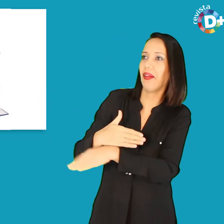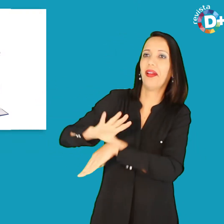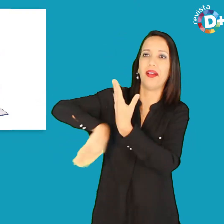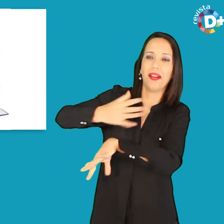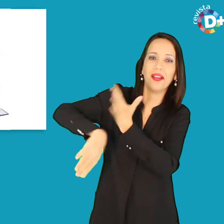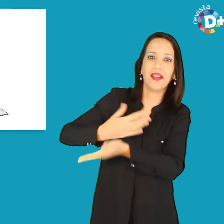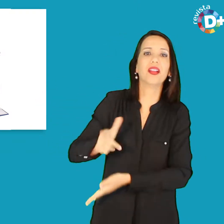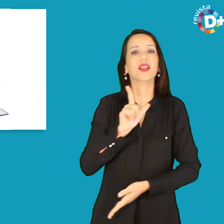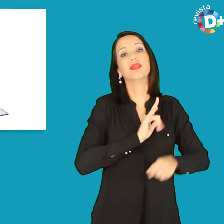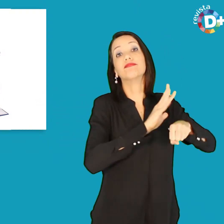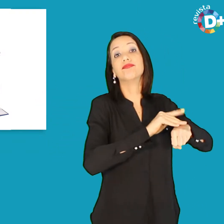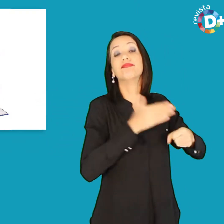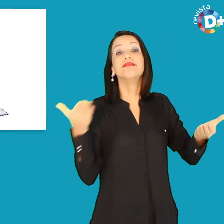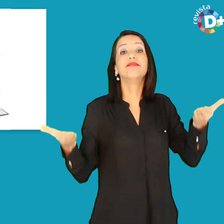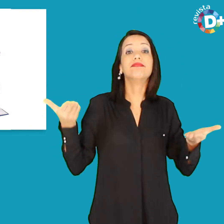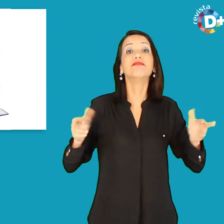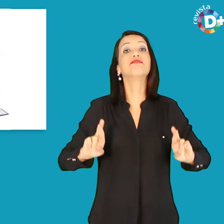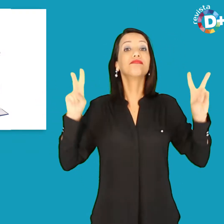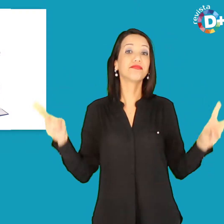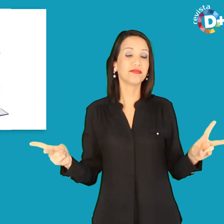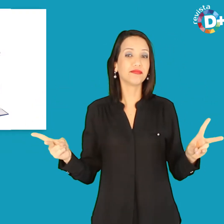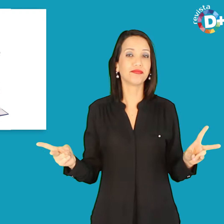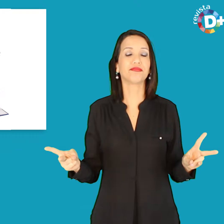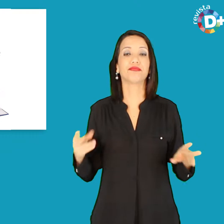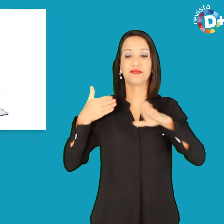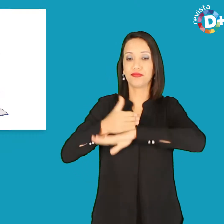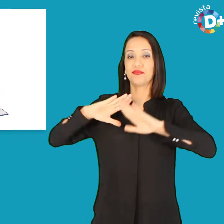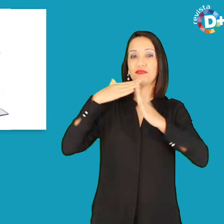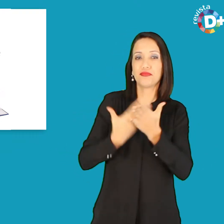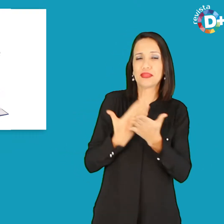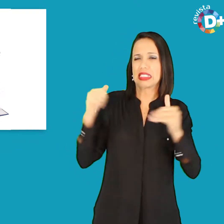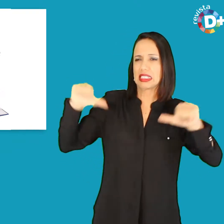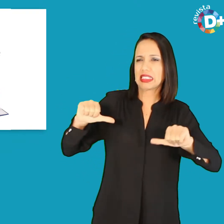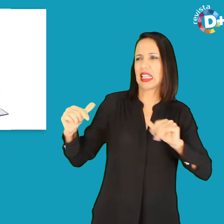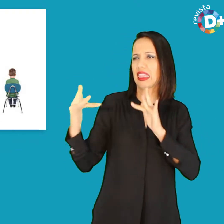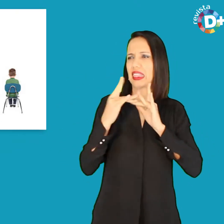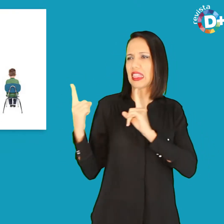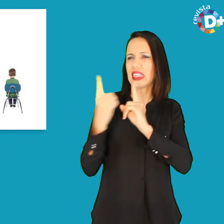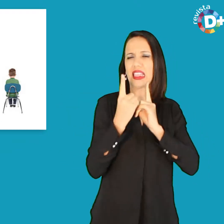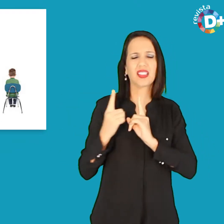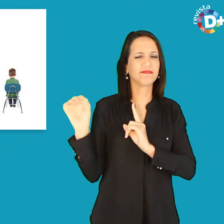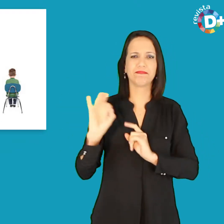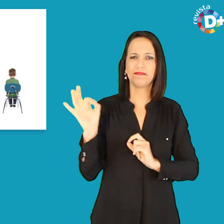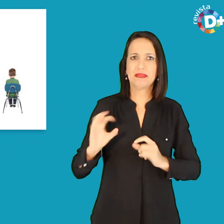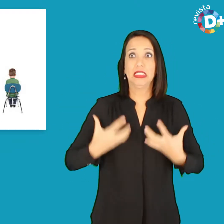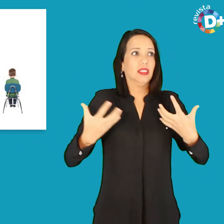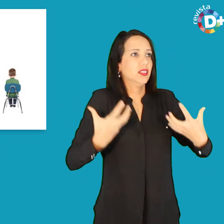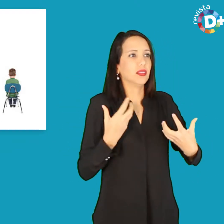Se a criança for mal na escola, se não se relaciona bem com outras crianças, se for impulsiva, se os pais tiverem dificuldades para